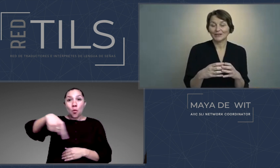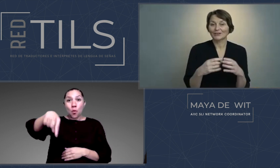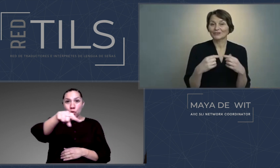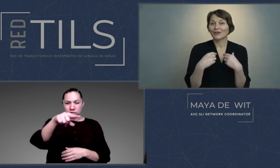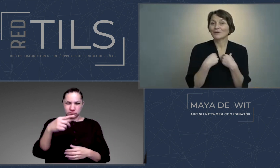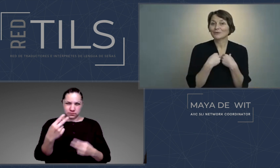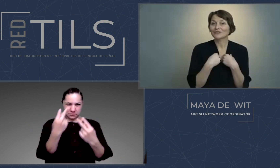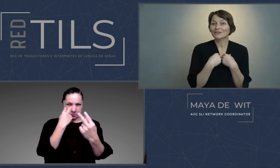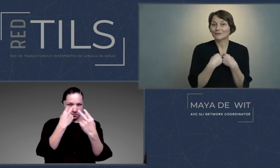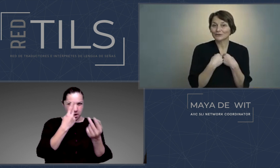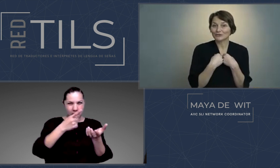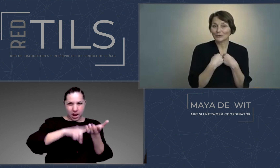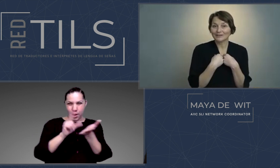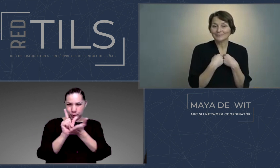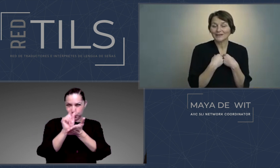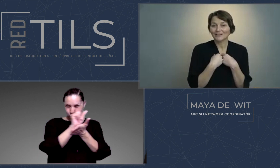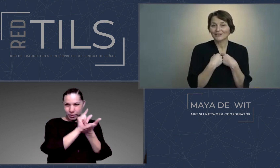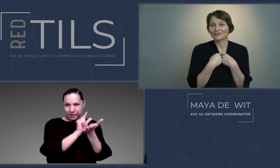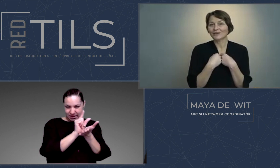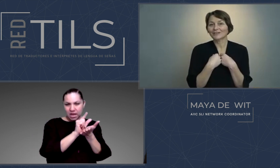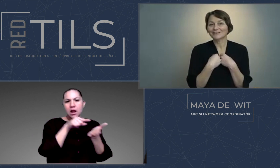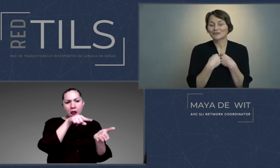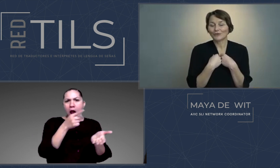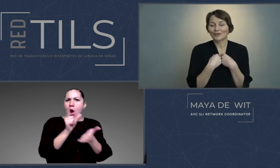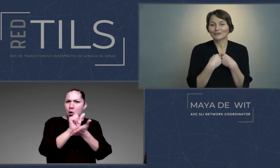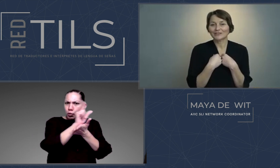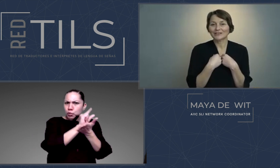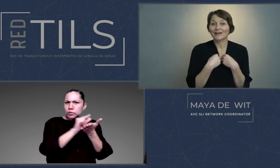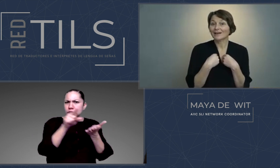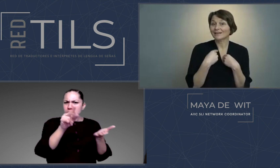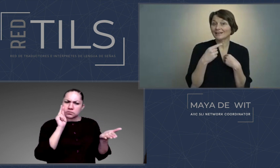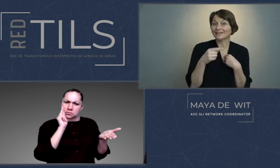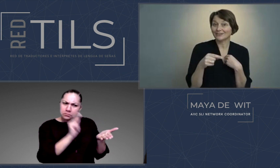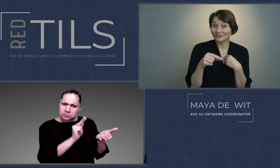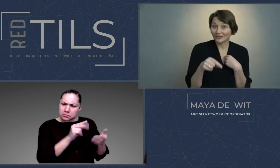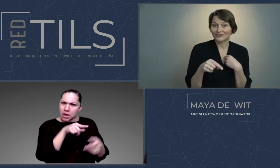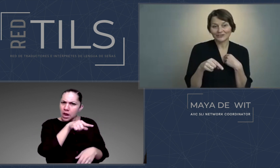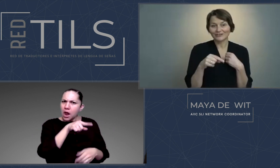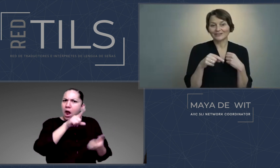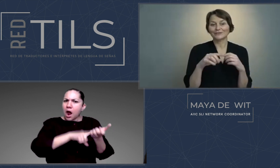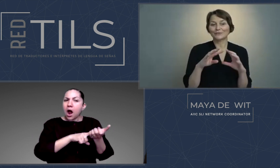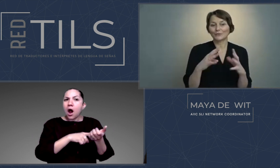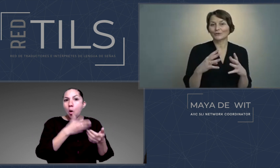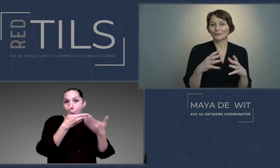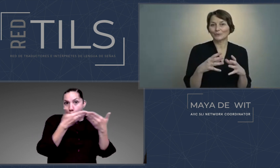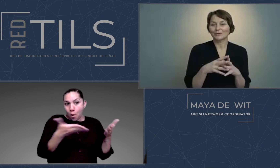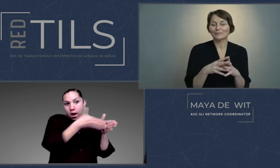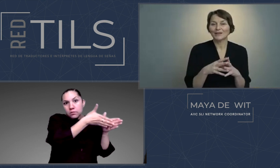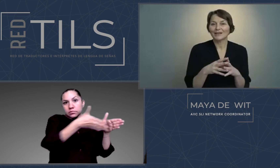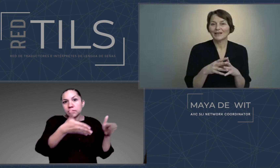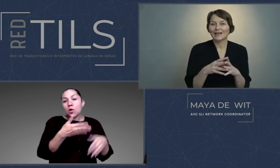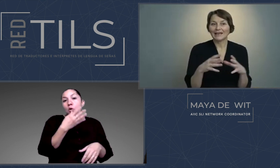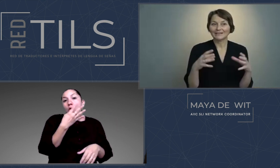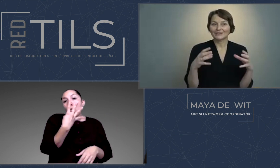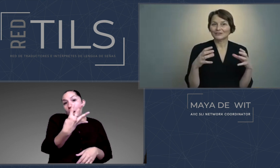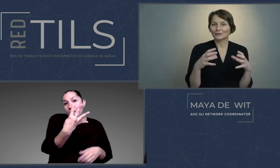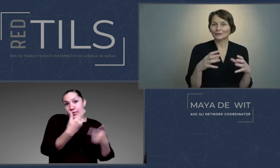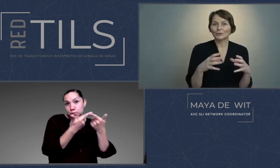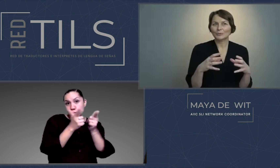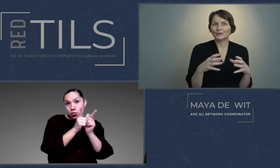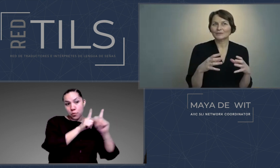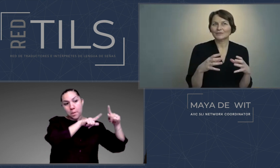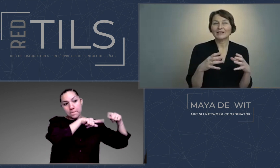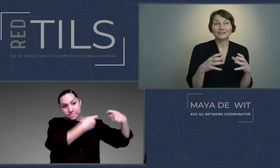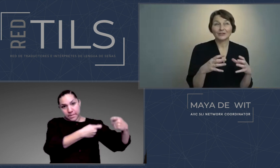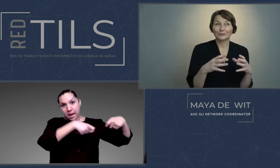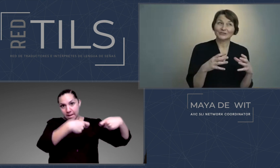de iniciar el cuarto grupo de intérpretes. Yo empecé a estudiar en 2009 y acaba de comenzar con